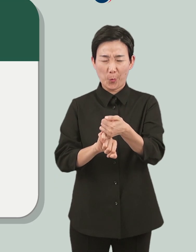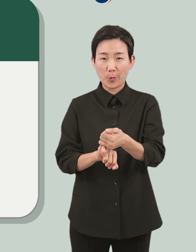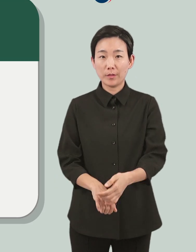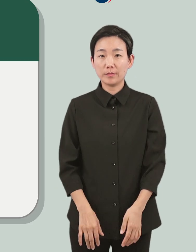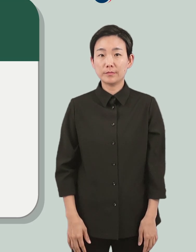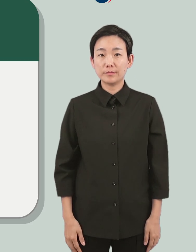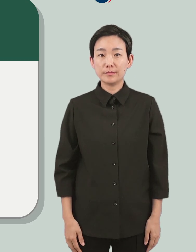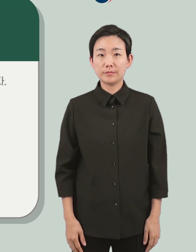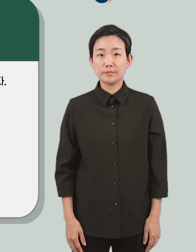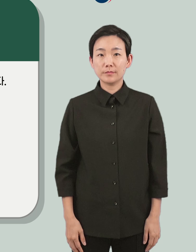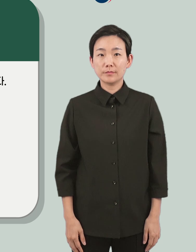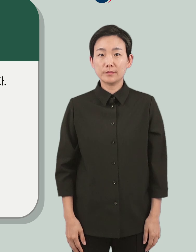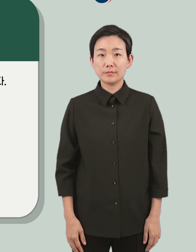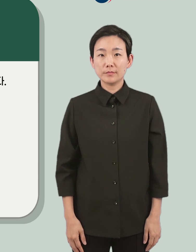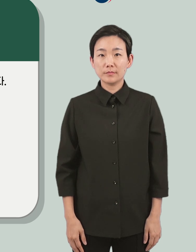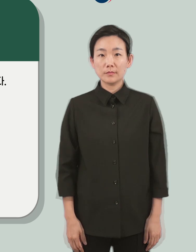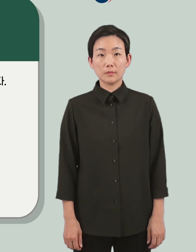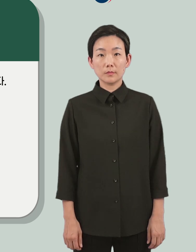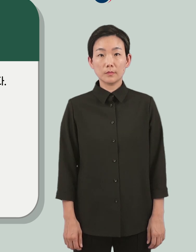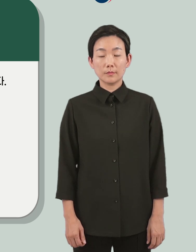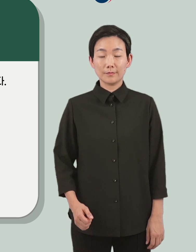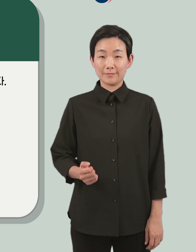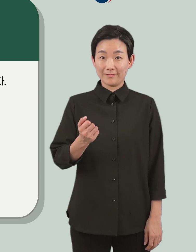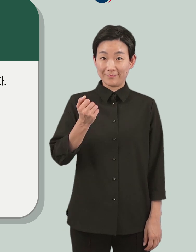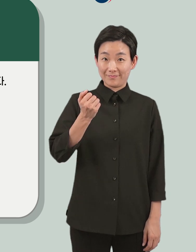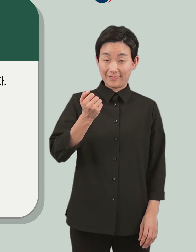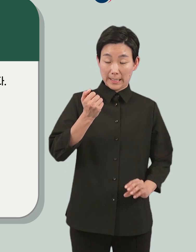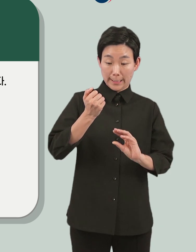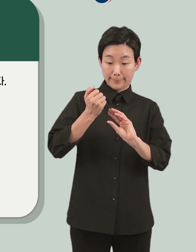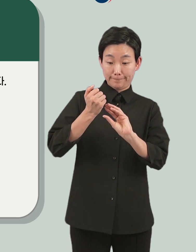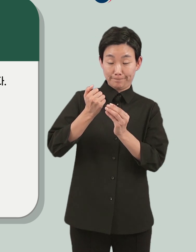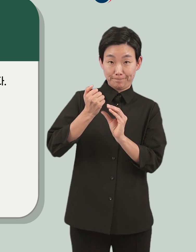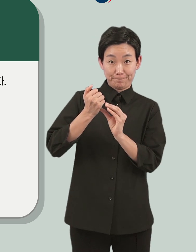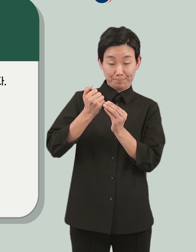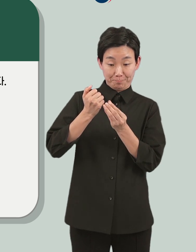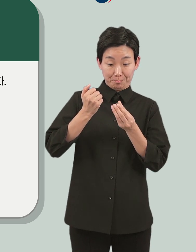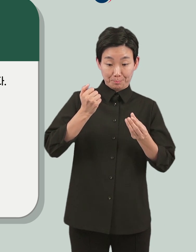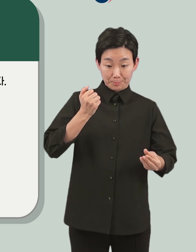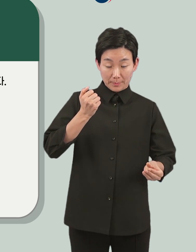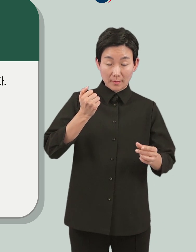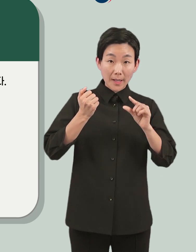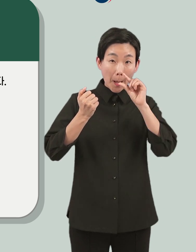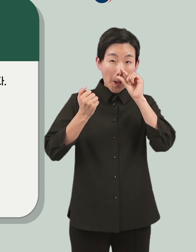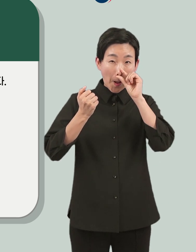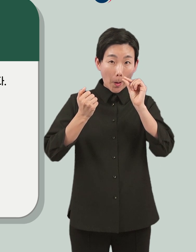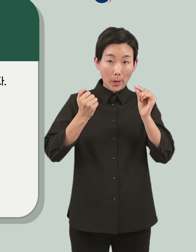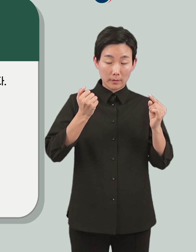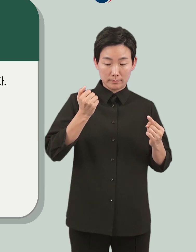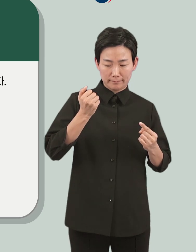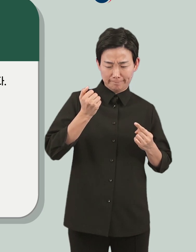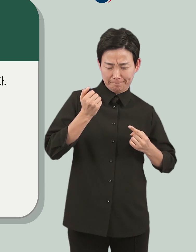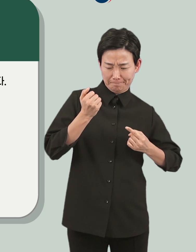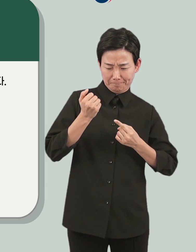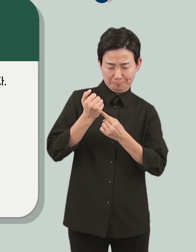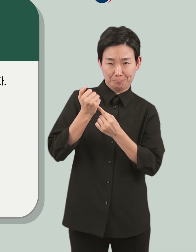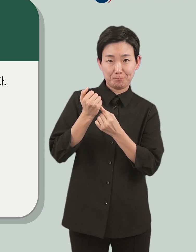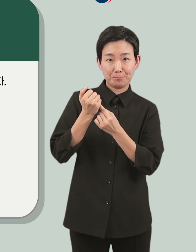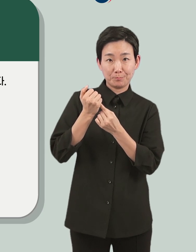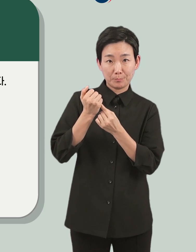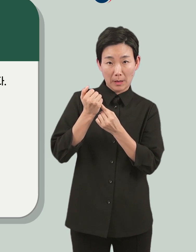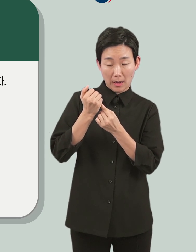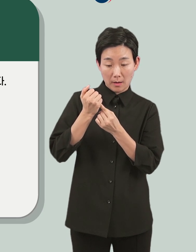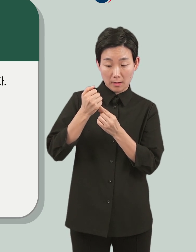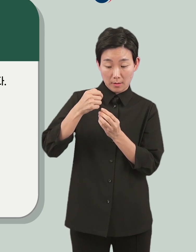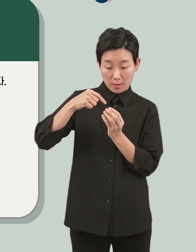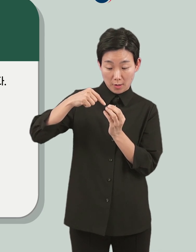못의 혈을 사용합니다. 체혈기의 뚜껑을 열어 체혈침을 강한 힘으로 밀어 장착합니다. 체혈침의 둥근 보호 캡이